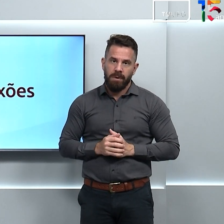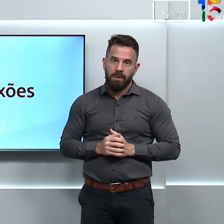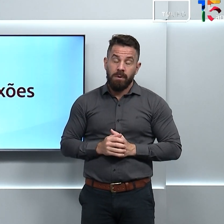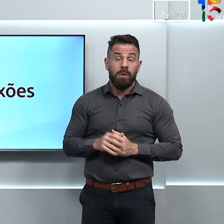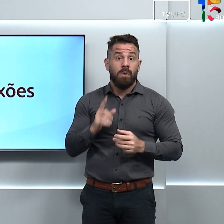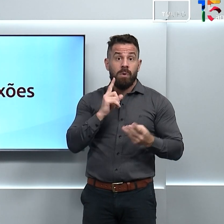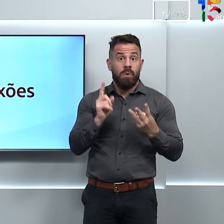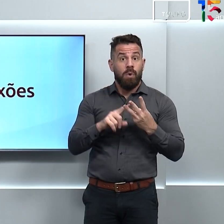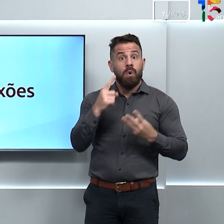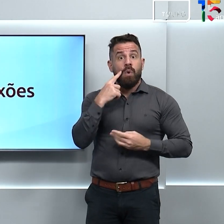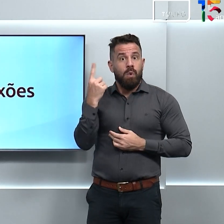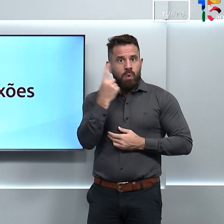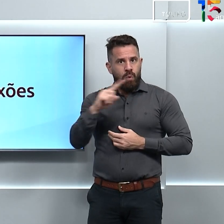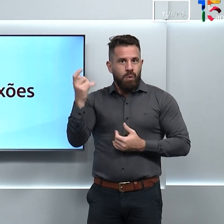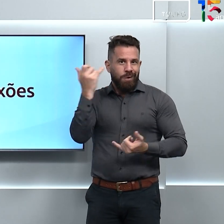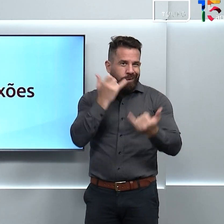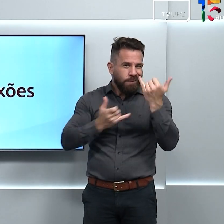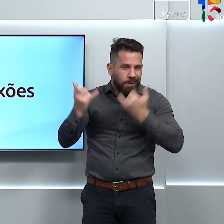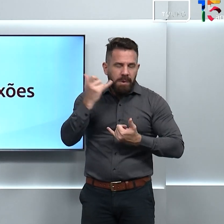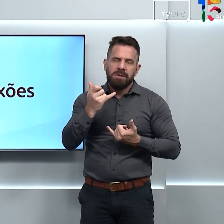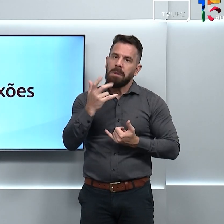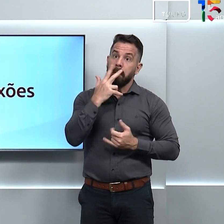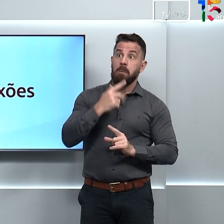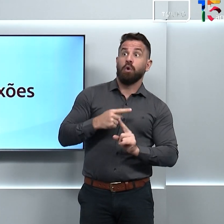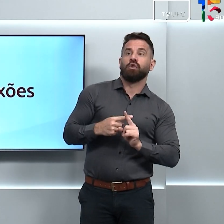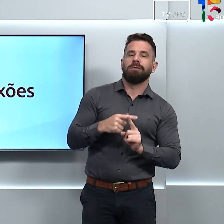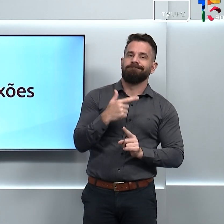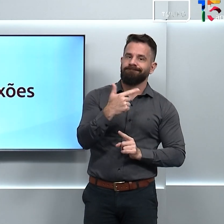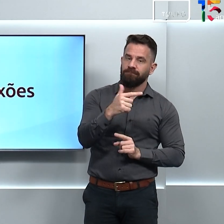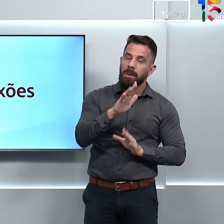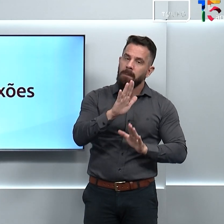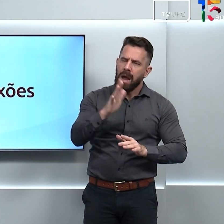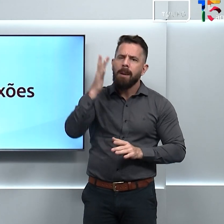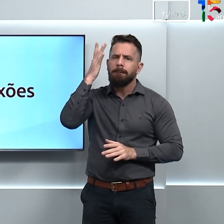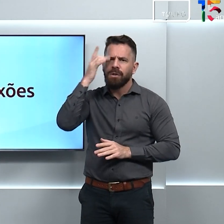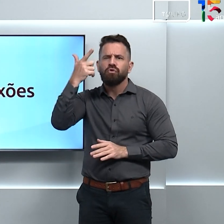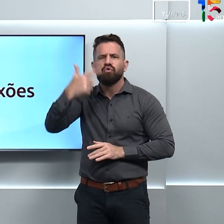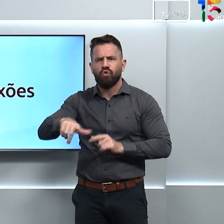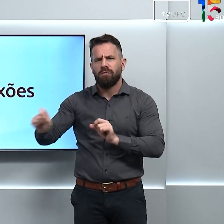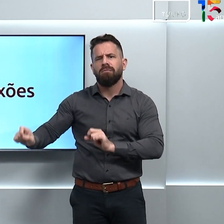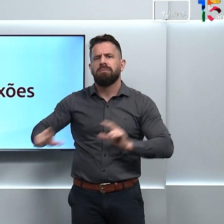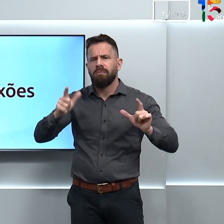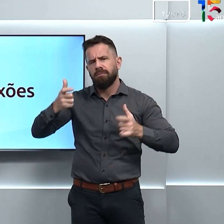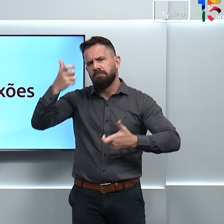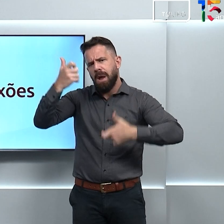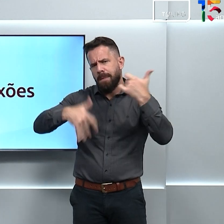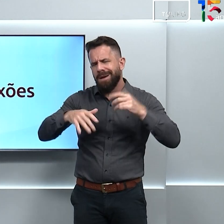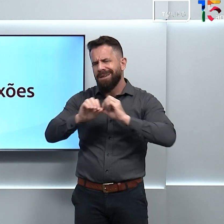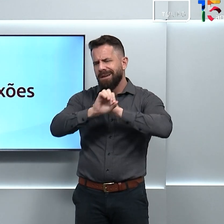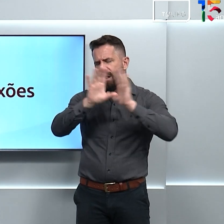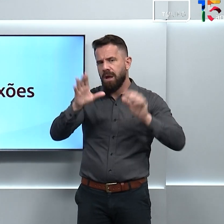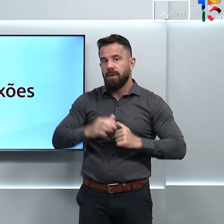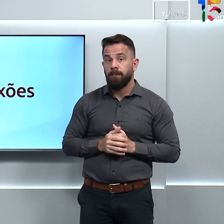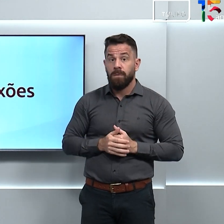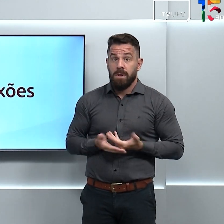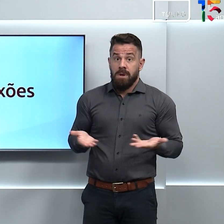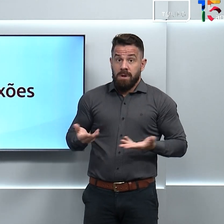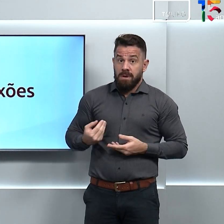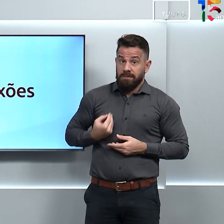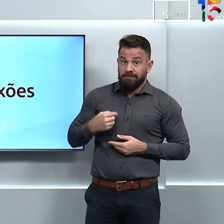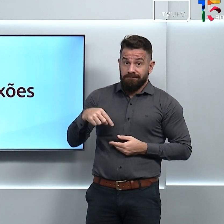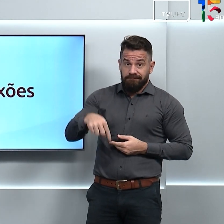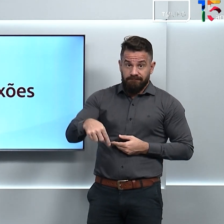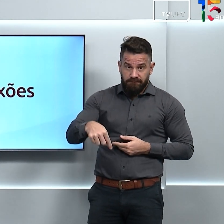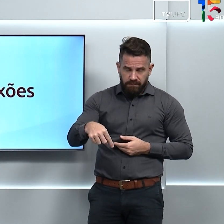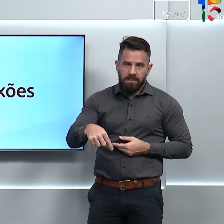uma última informação que também não é muito positiva e a gente vai voltar a falar dela amanhã também, é que nesse ano o bolso dos